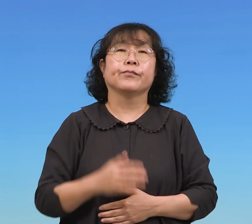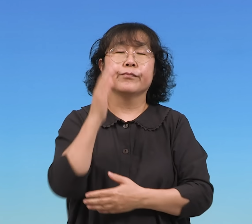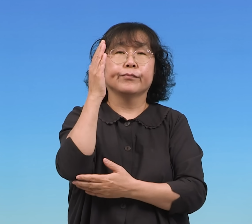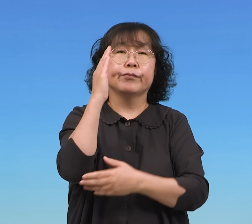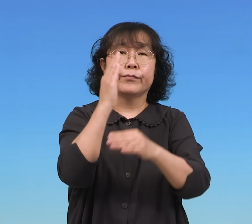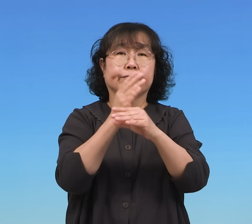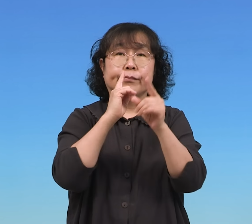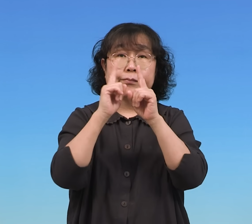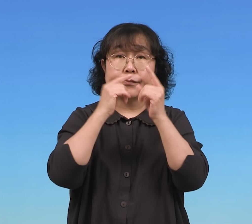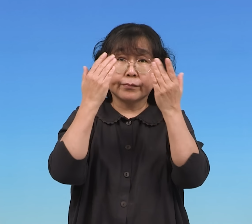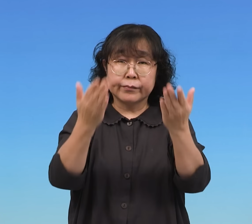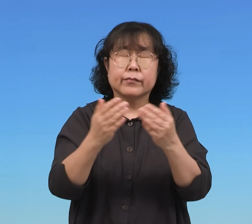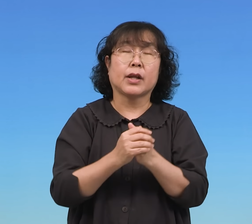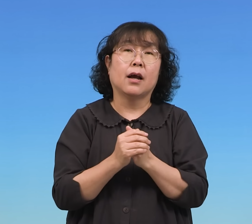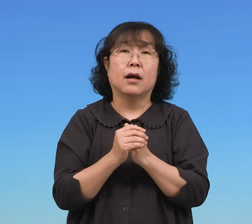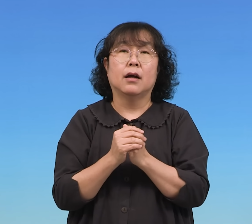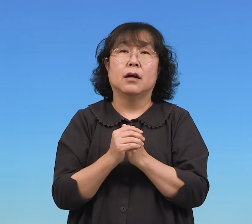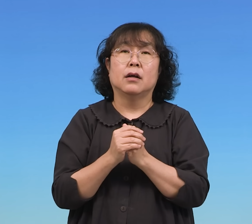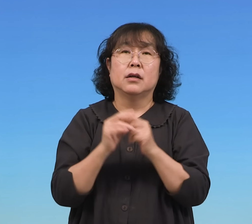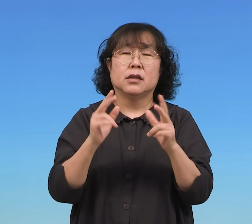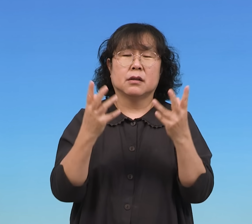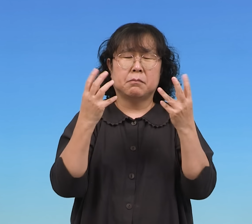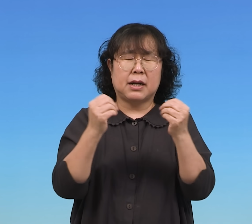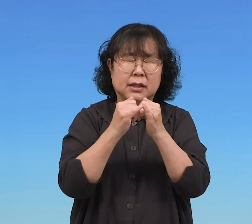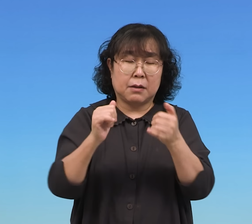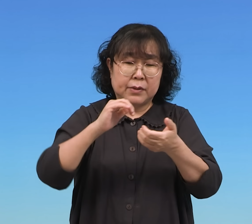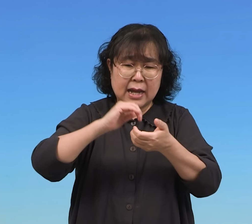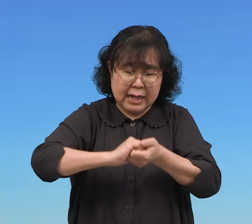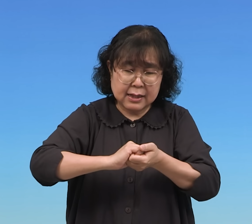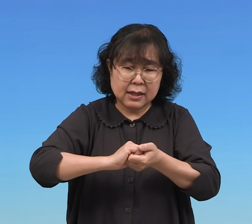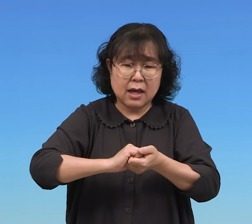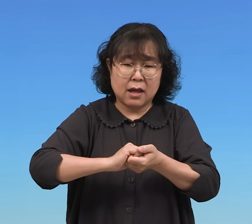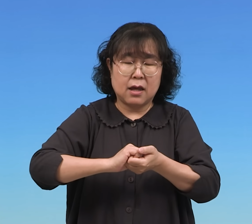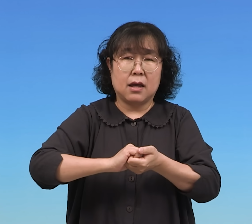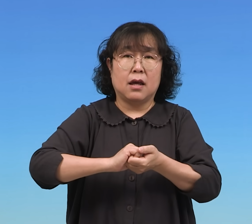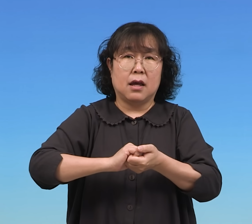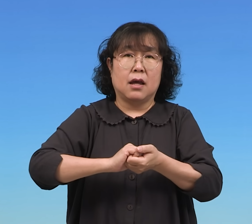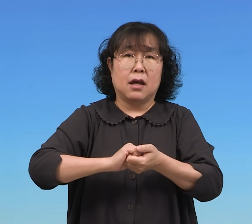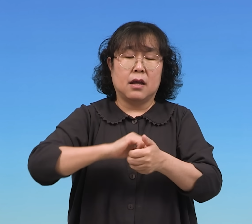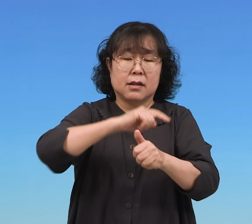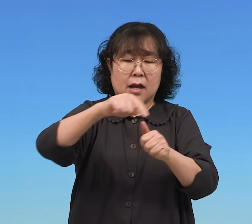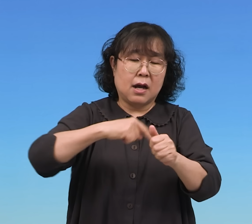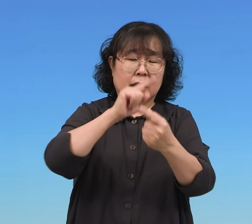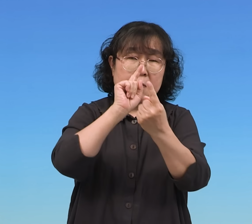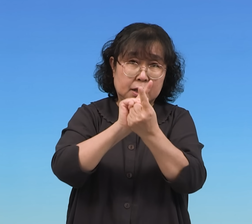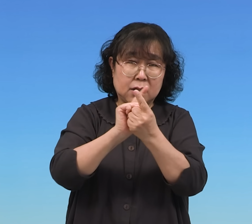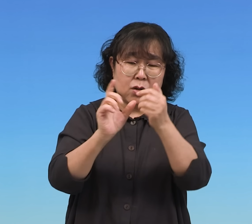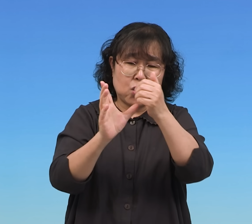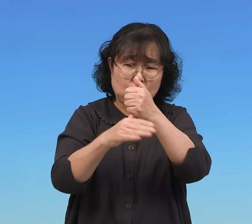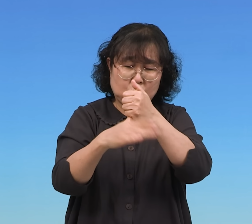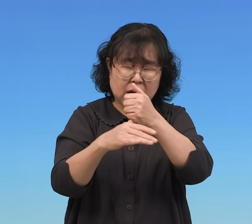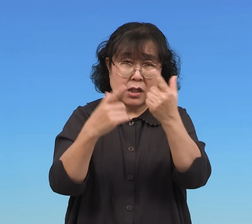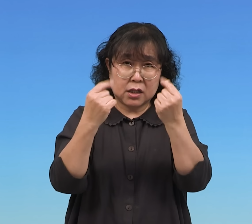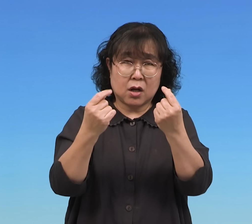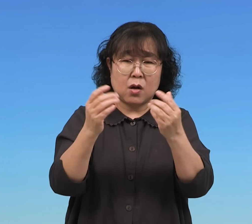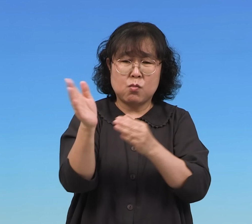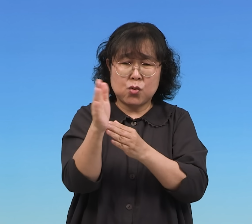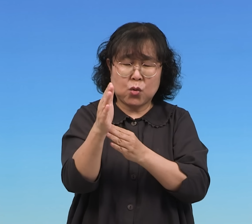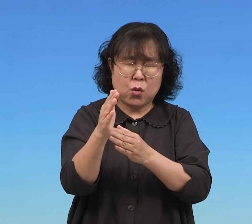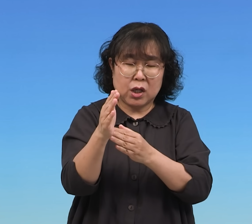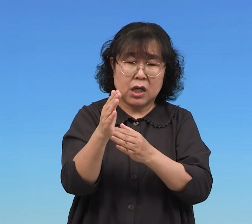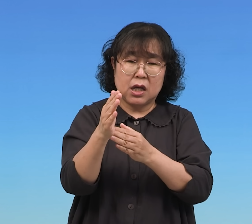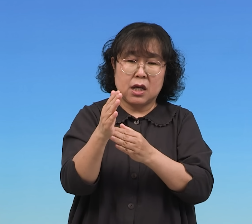설교 중에도 말씀을 드렸지만 지금 너무 많은 분들이 한계 상황에 봉착해 있습니다. 요나처럼 물고기 뱃속에 갇힌 것